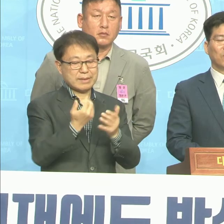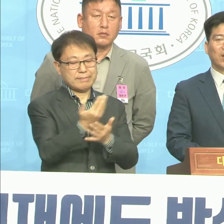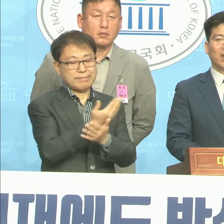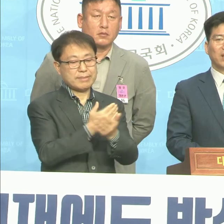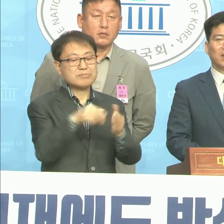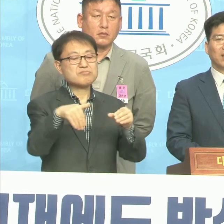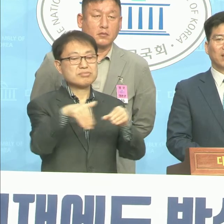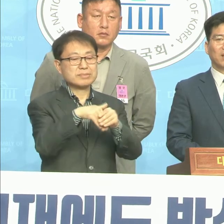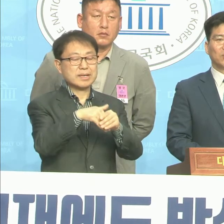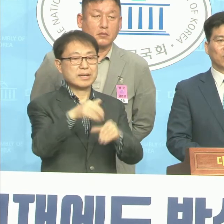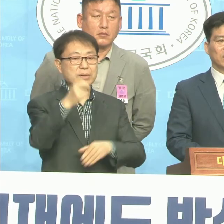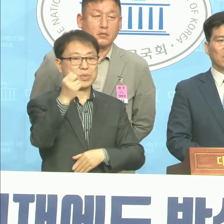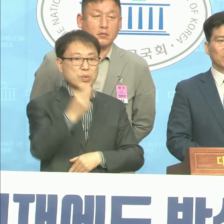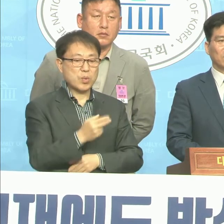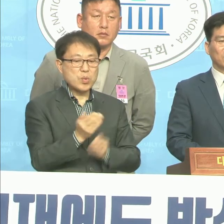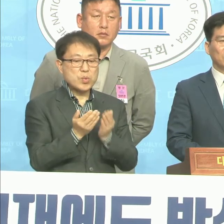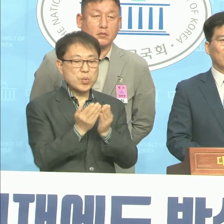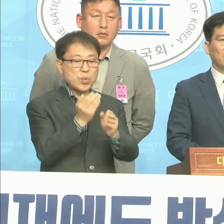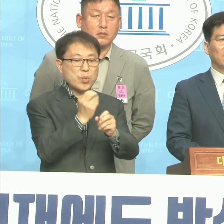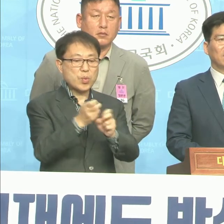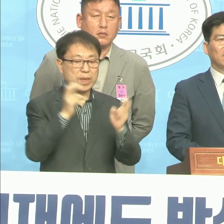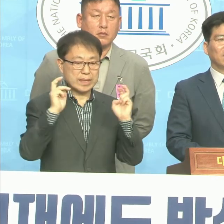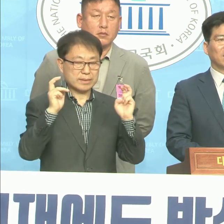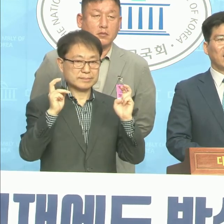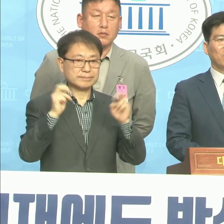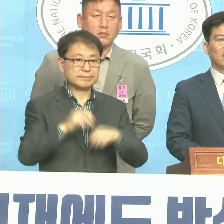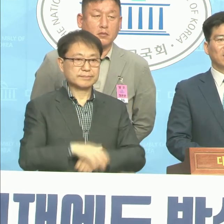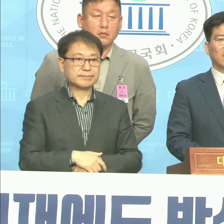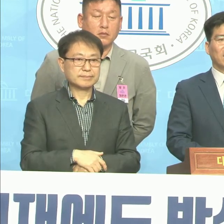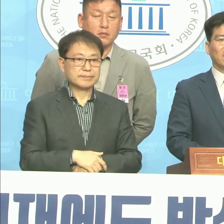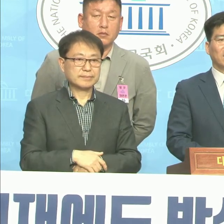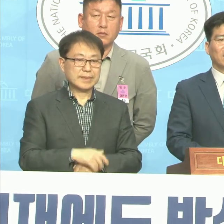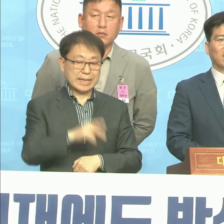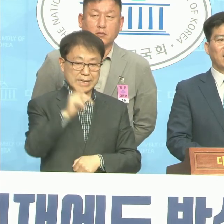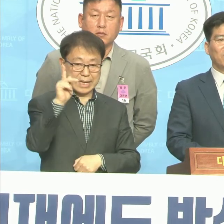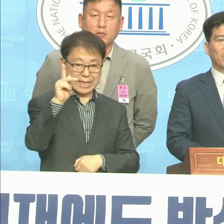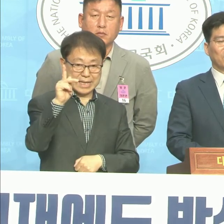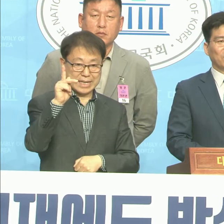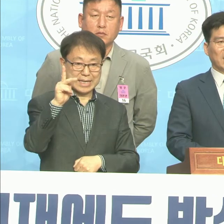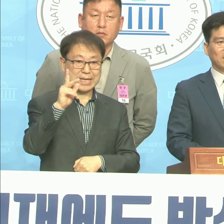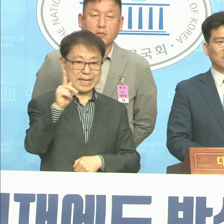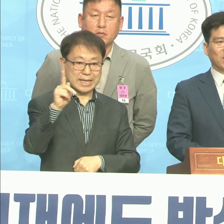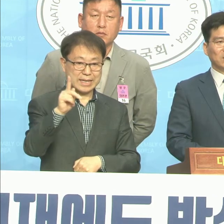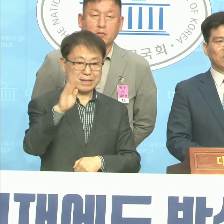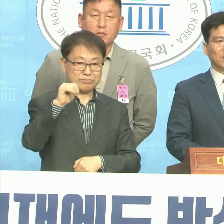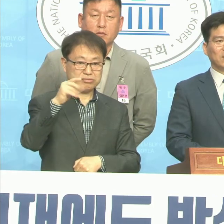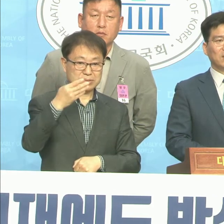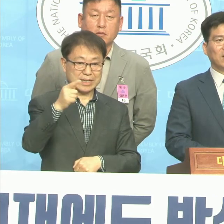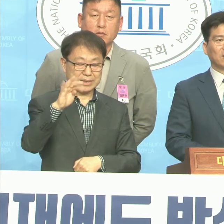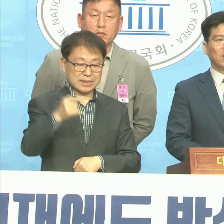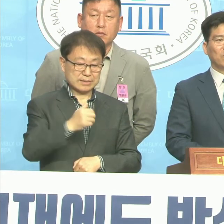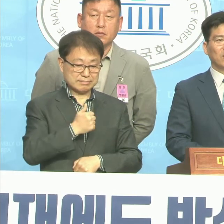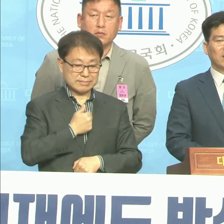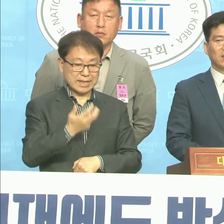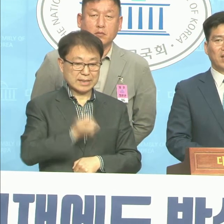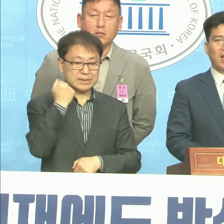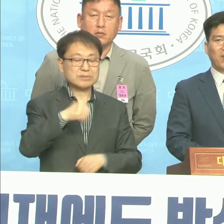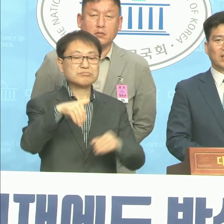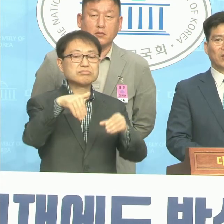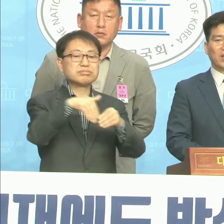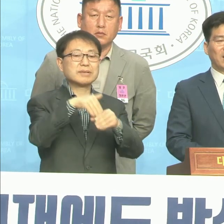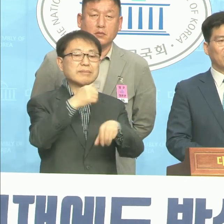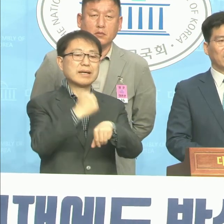그리고 조선 사람에서도 k 브랜드가 k 브랜드로 자긍심을 가질 수 있는 그러한 문화를